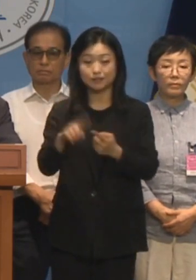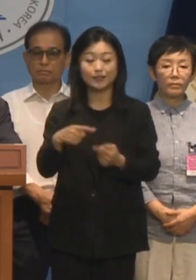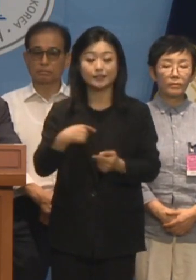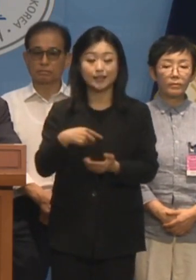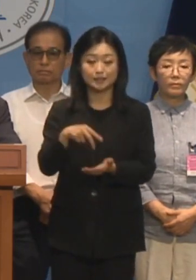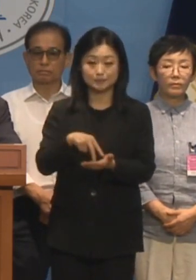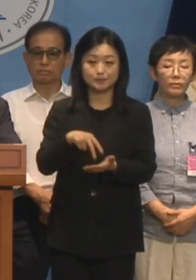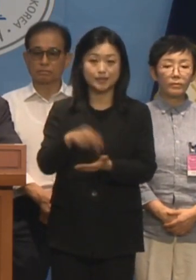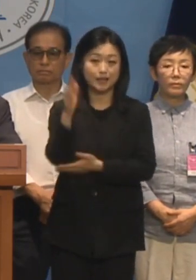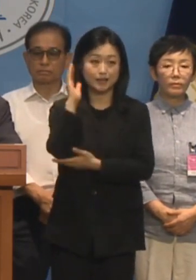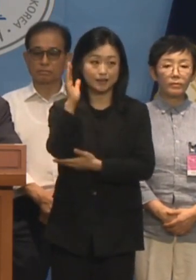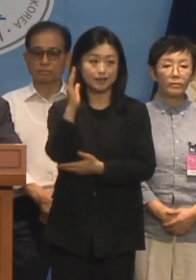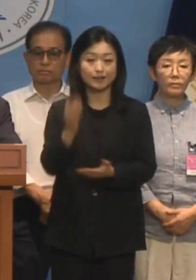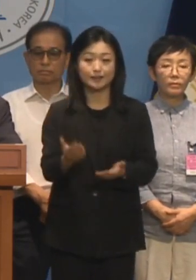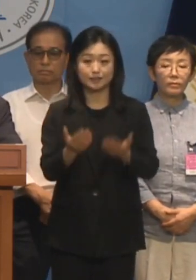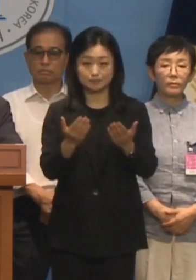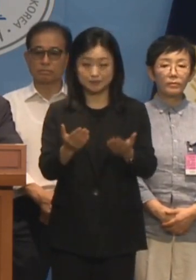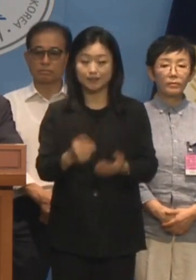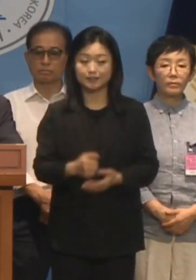소회를 밝히고자 합니다.